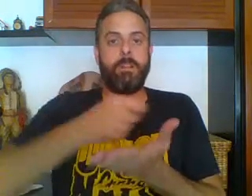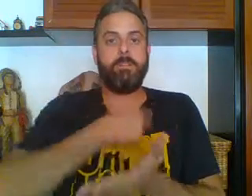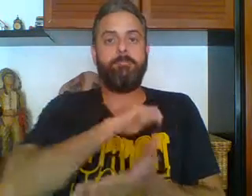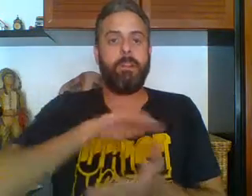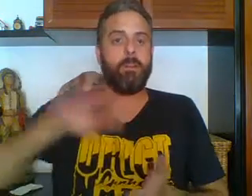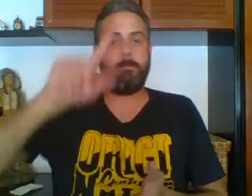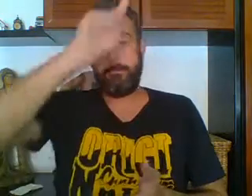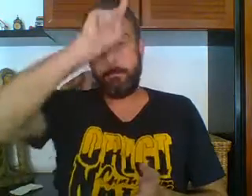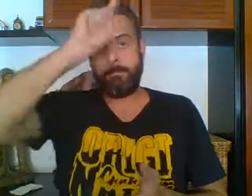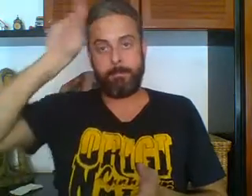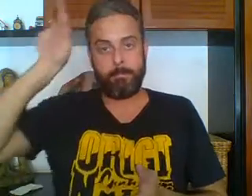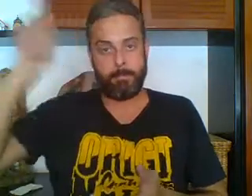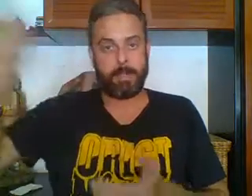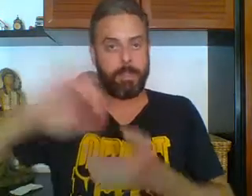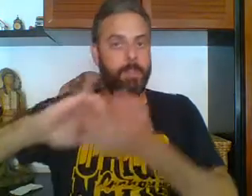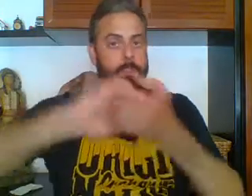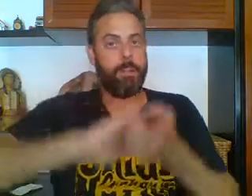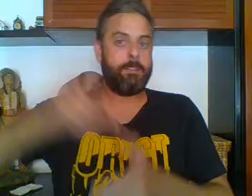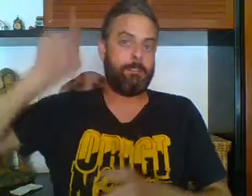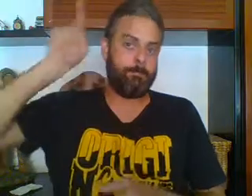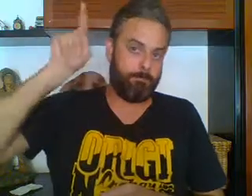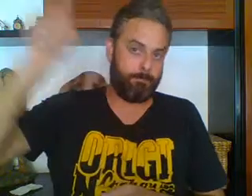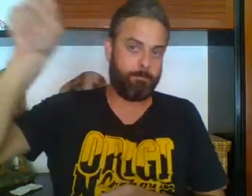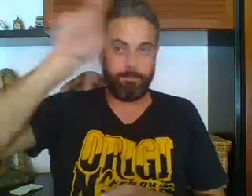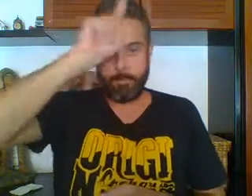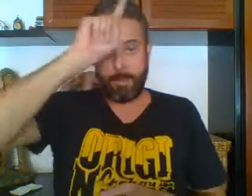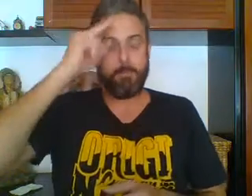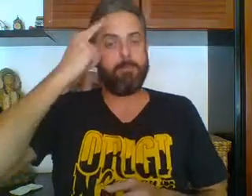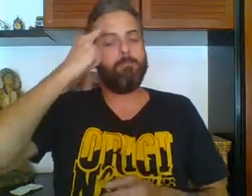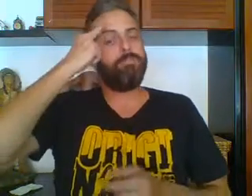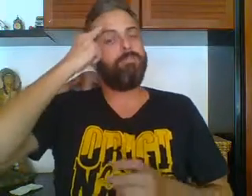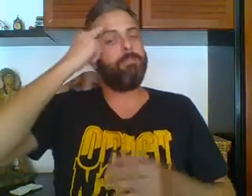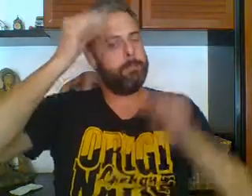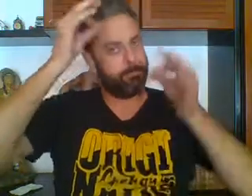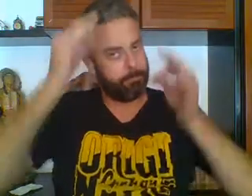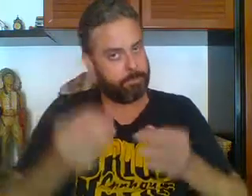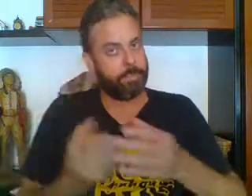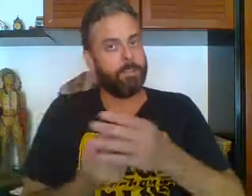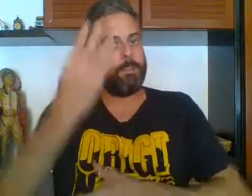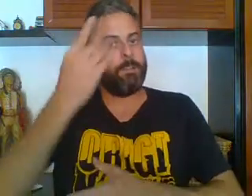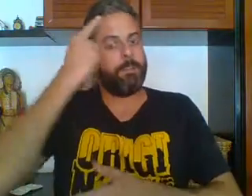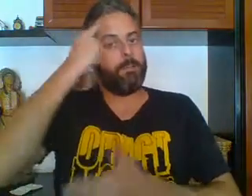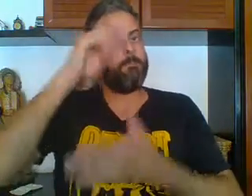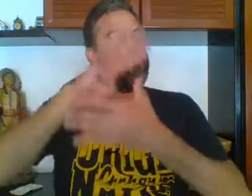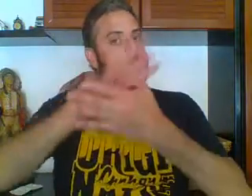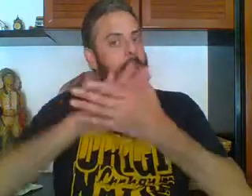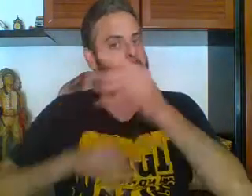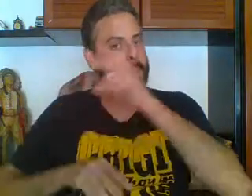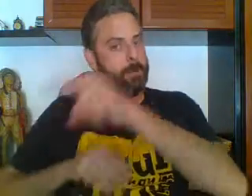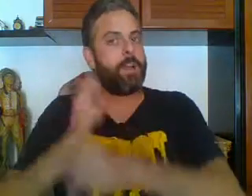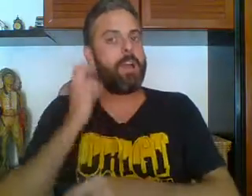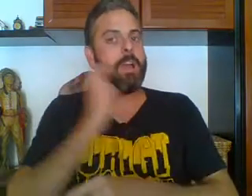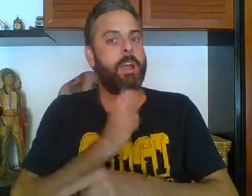bueno, en el primer kilómetro, una vez que ya dejen la carretera principal, van a tener un par de